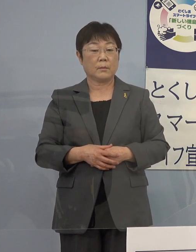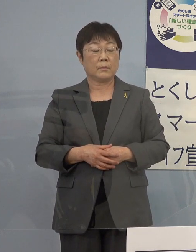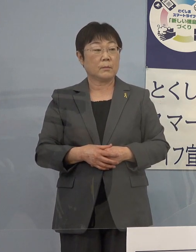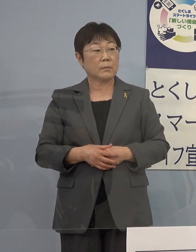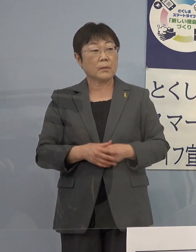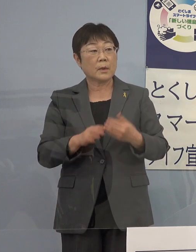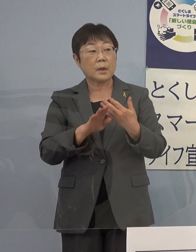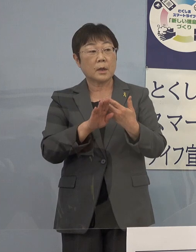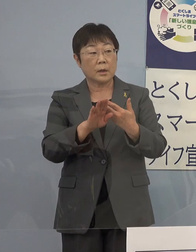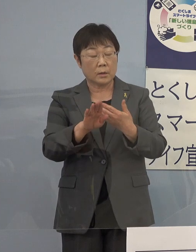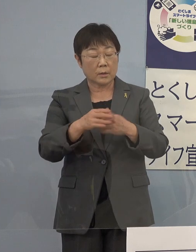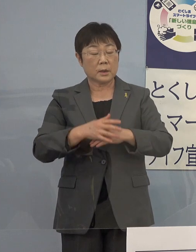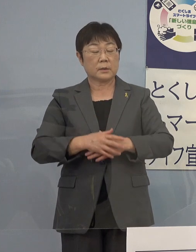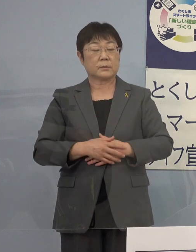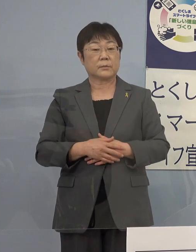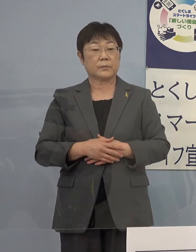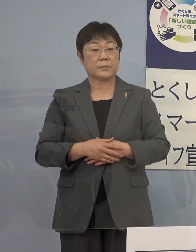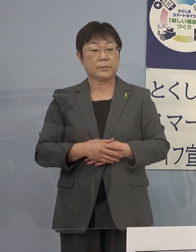あとそのまあ、